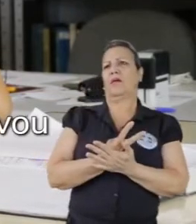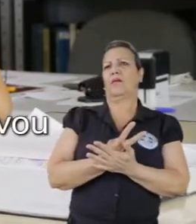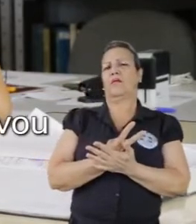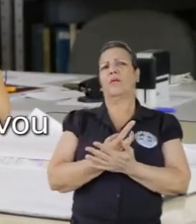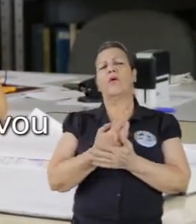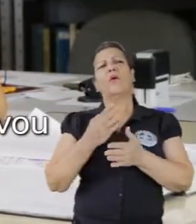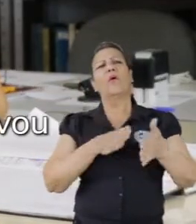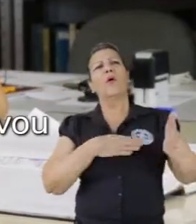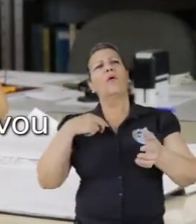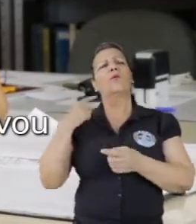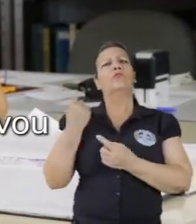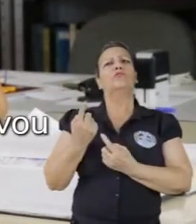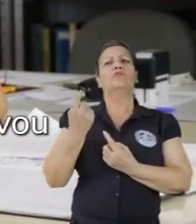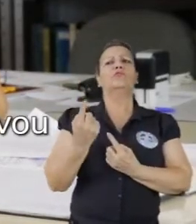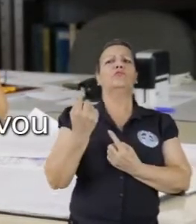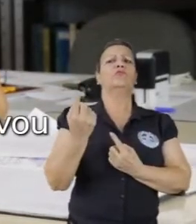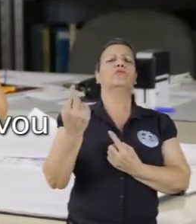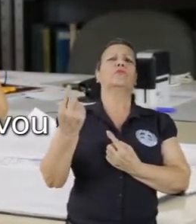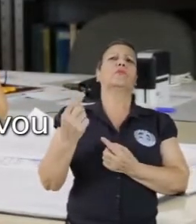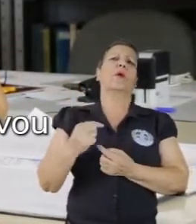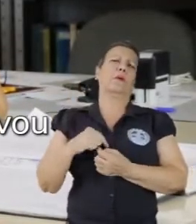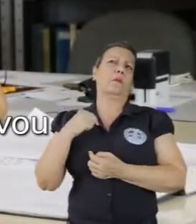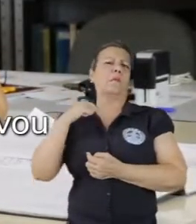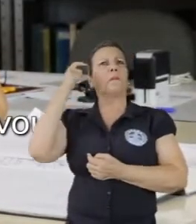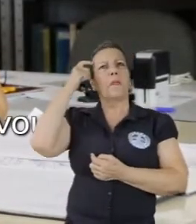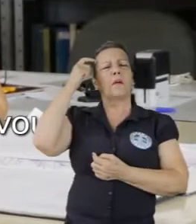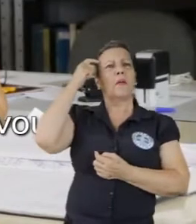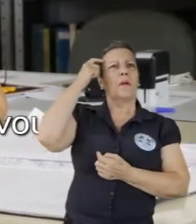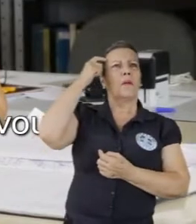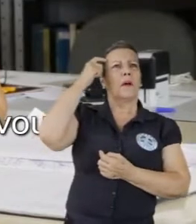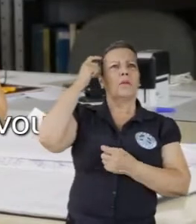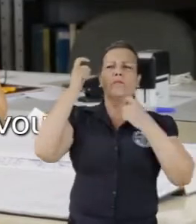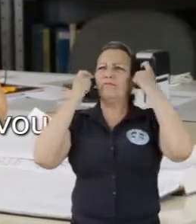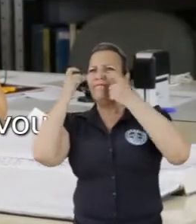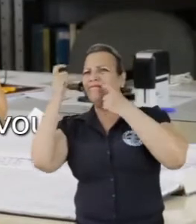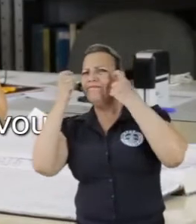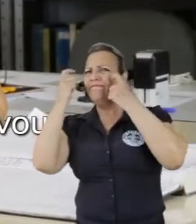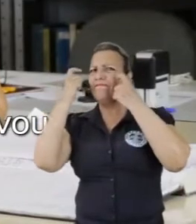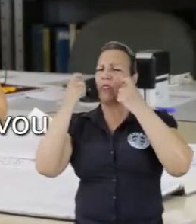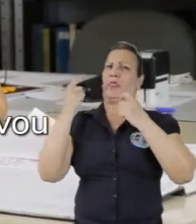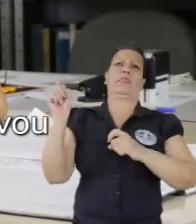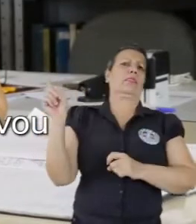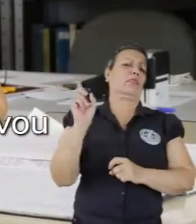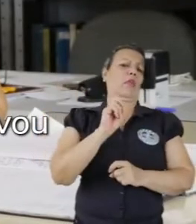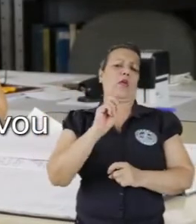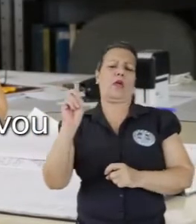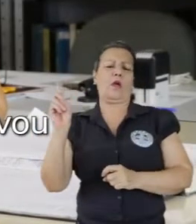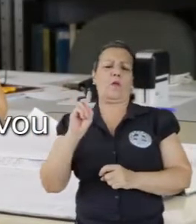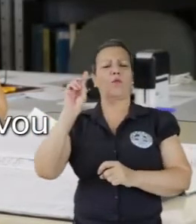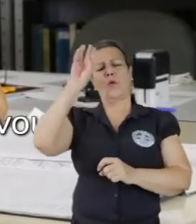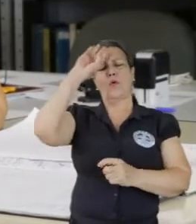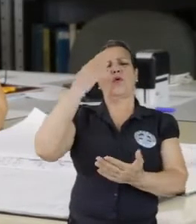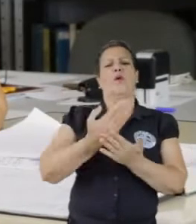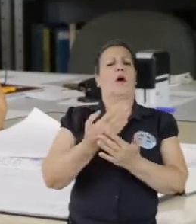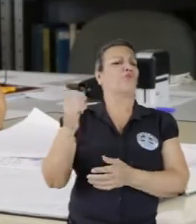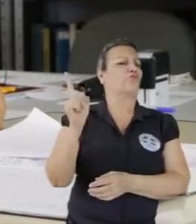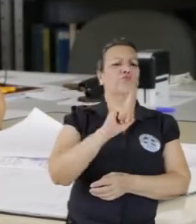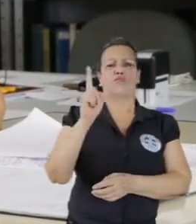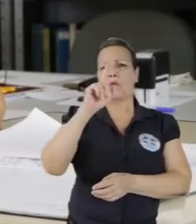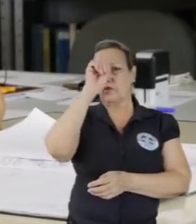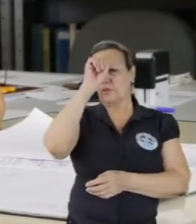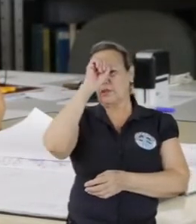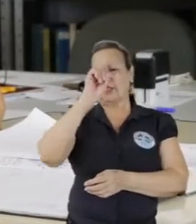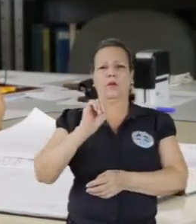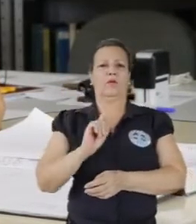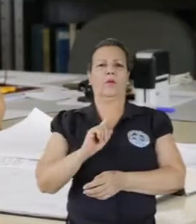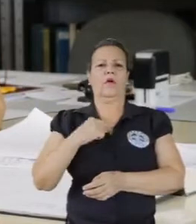errado. Aí tá, no caminho do hospital, eu peguei e falei, não, eu não vou levar meu filho para o hospital, não. Mesmo eu